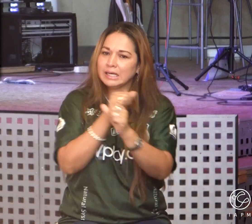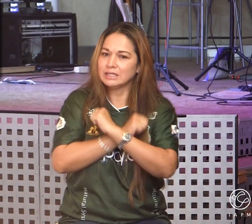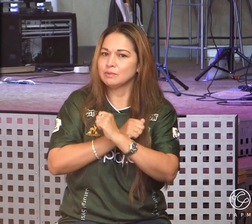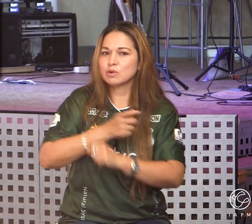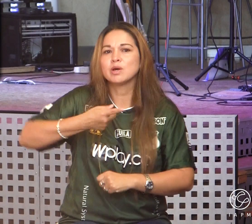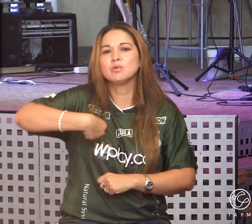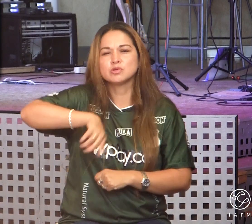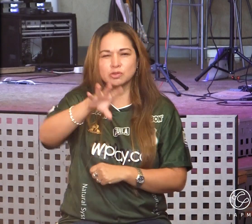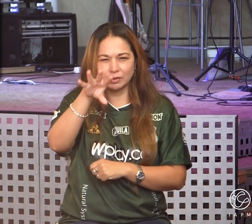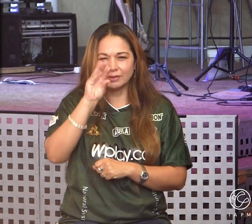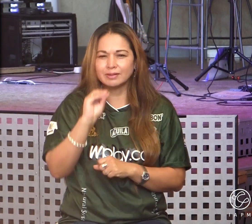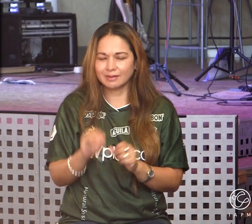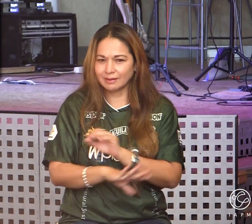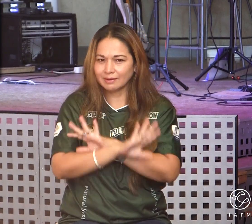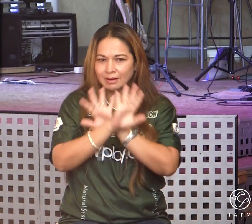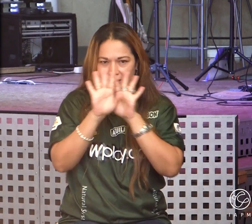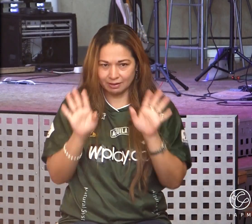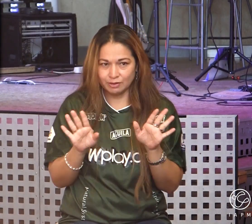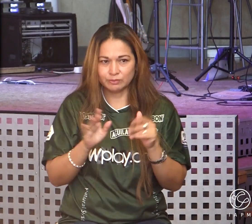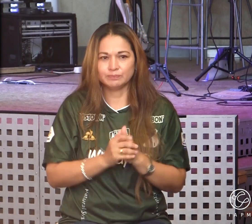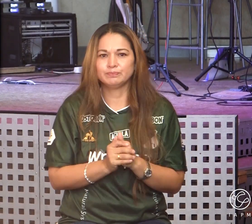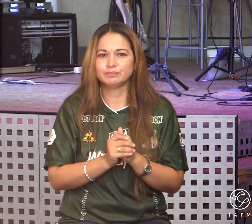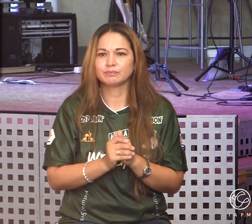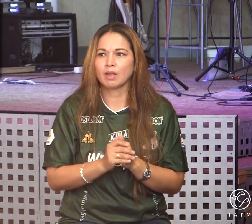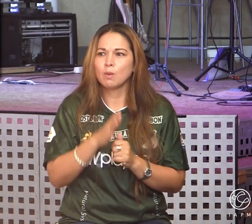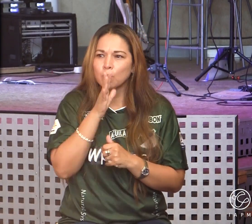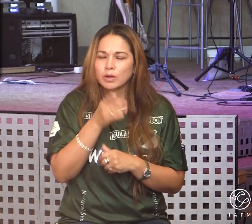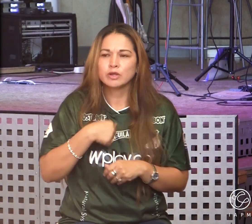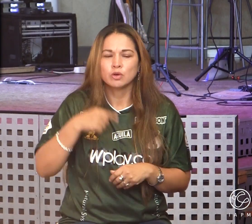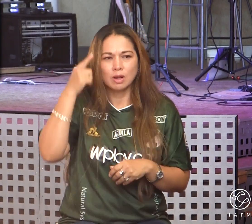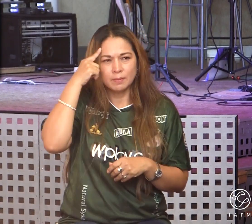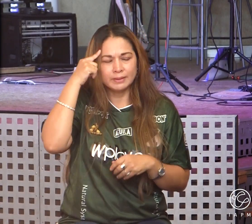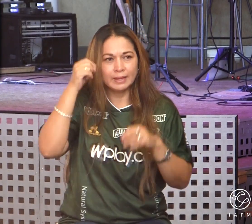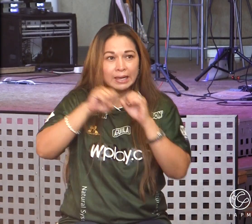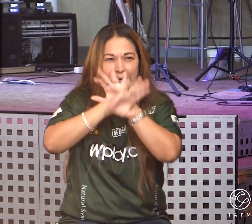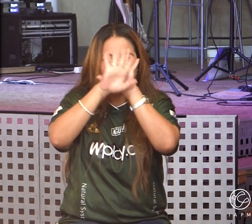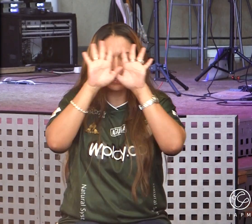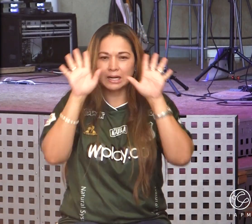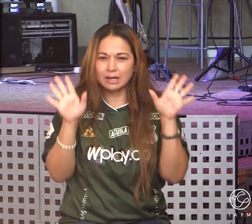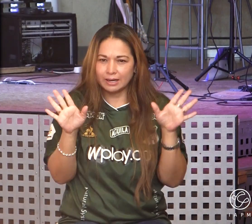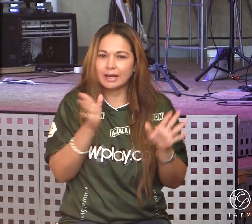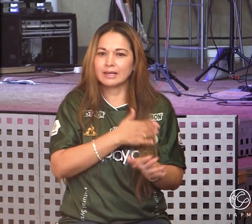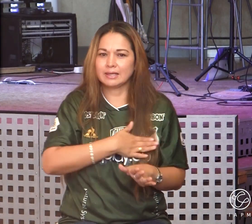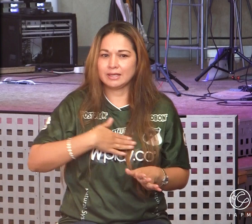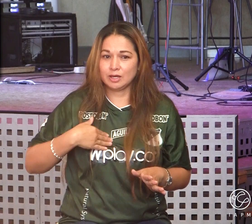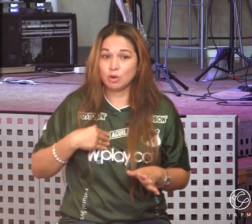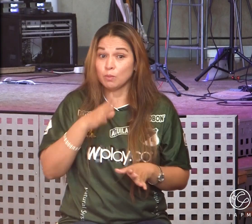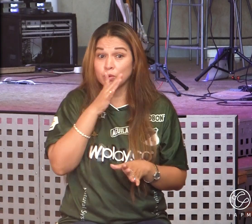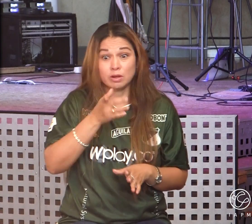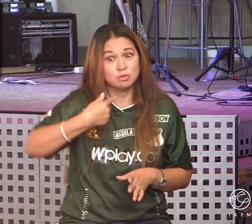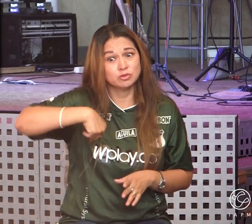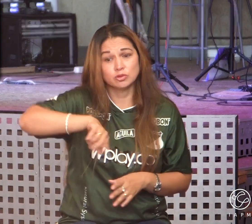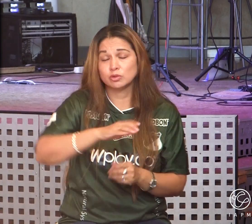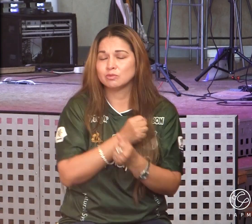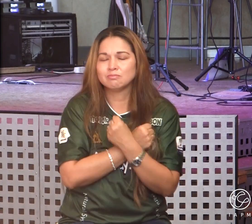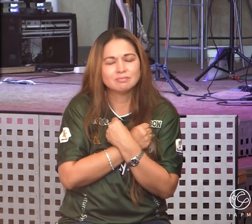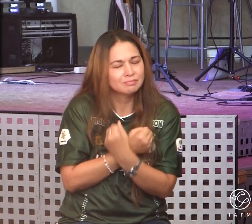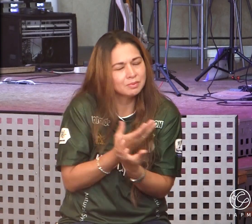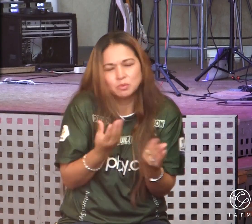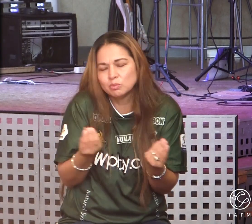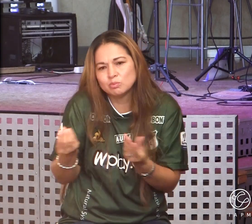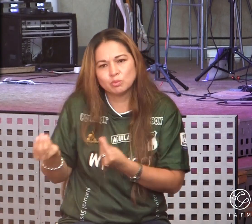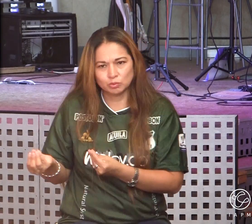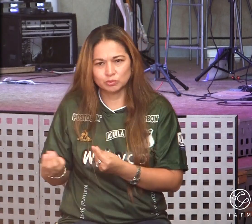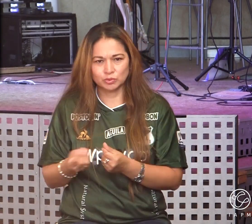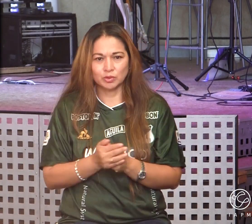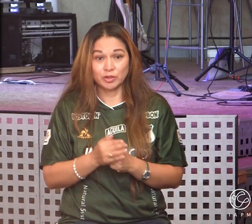porque estoy cambiando y estoy tratando de armar en mi cabeza algo para dejar con ustedes en esta mañana. Ustedes son muy apreciados por nosotros y lo que queremos es